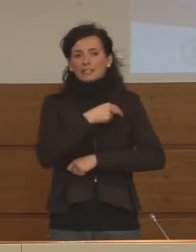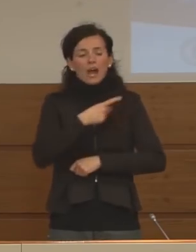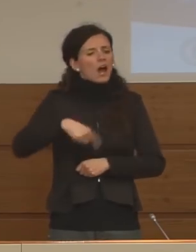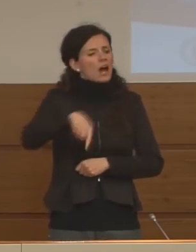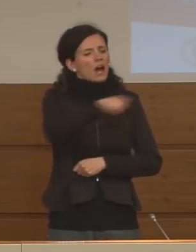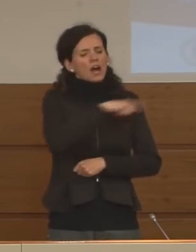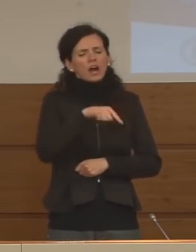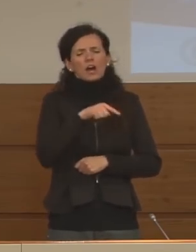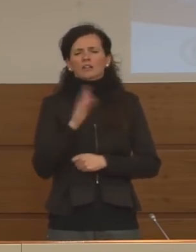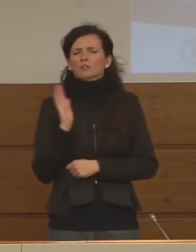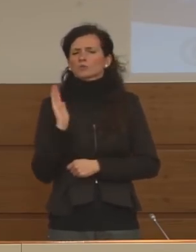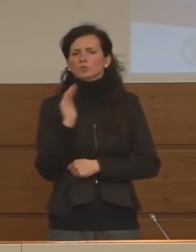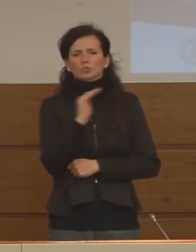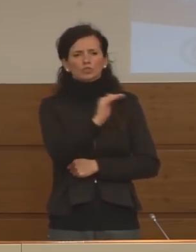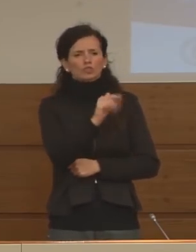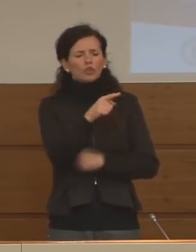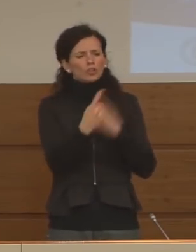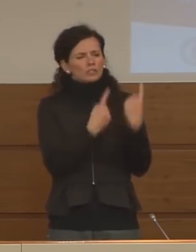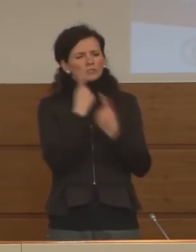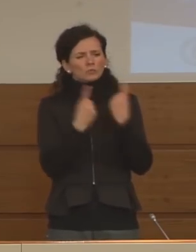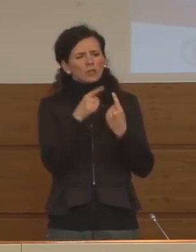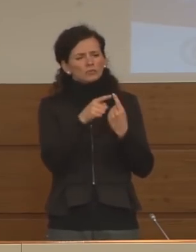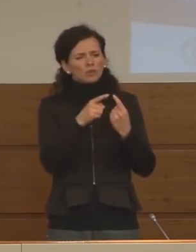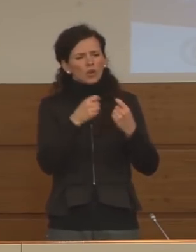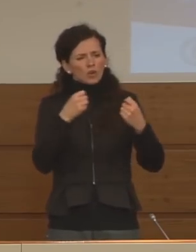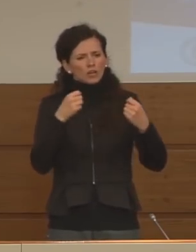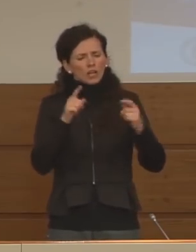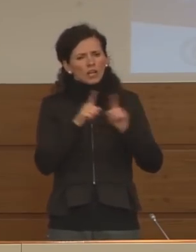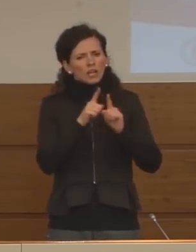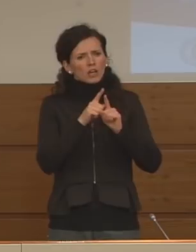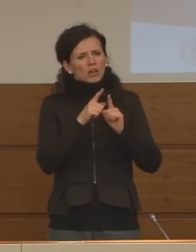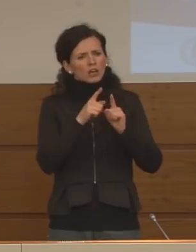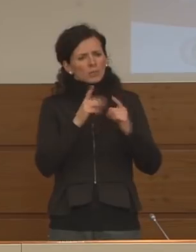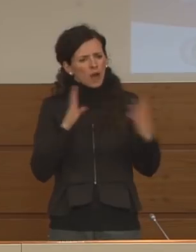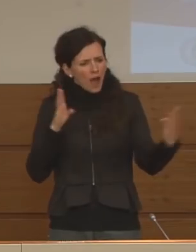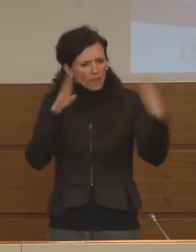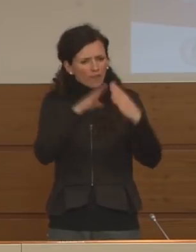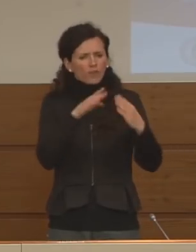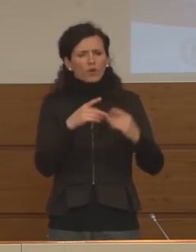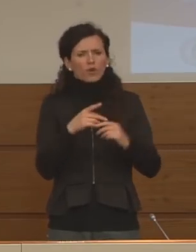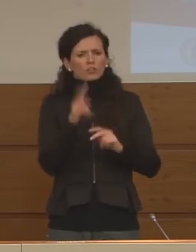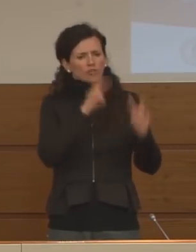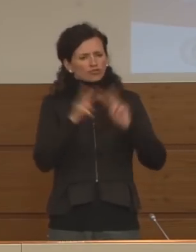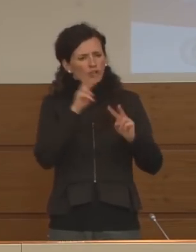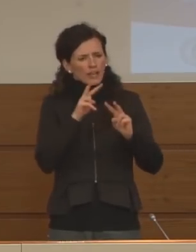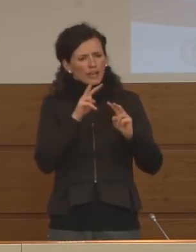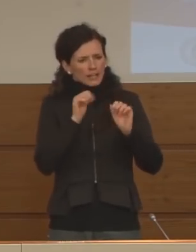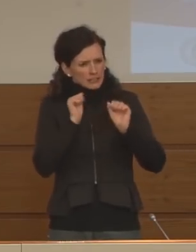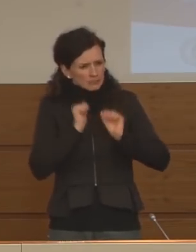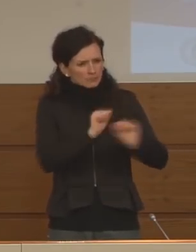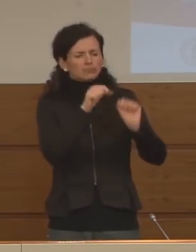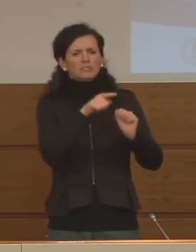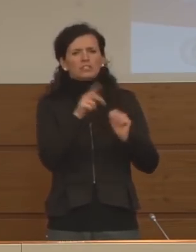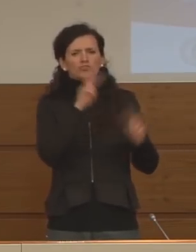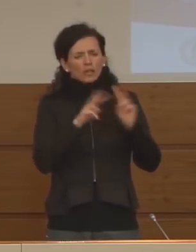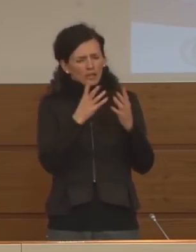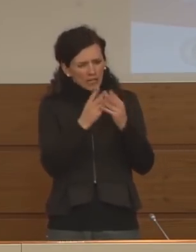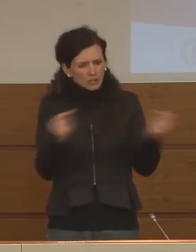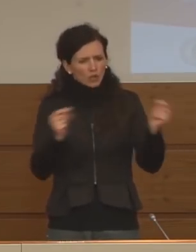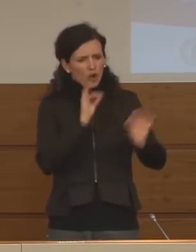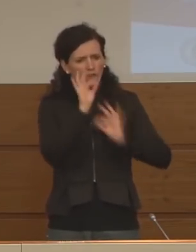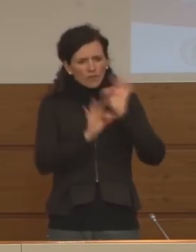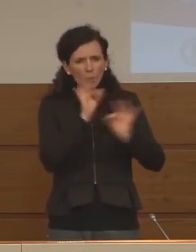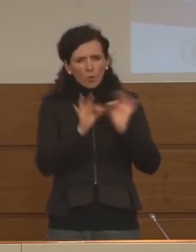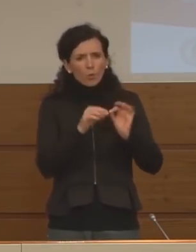in un paradossale fronte per cercare di debellare questo nemico